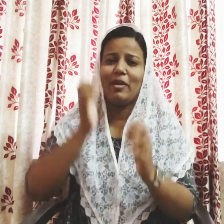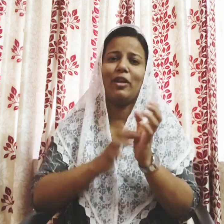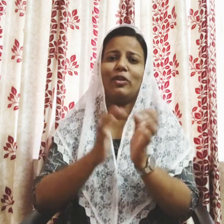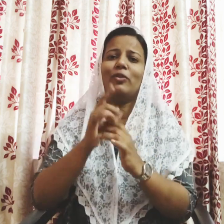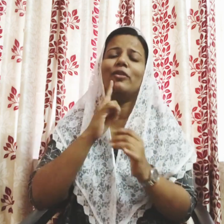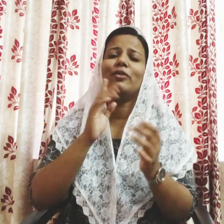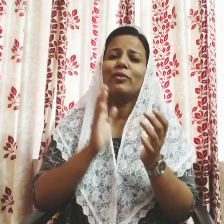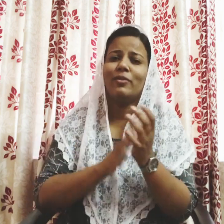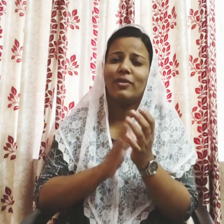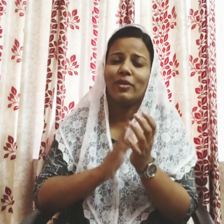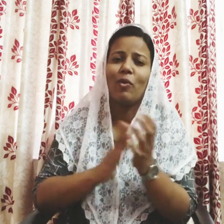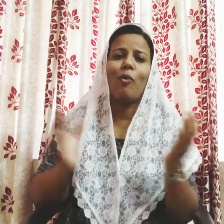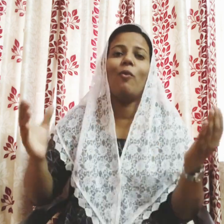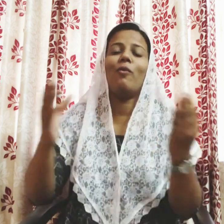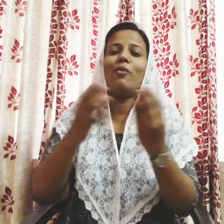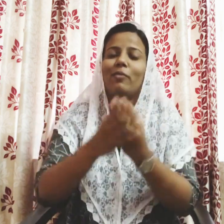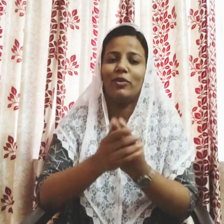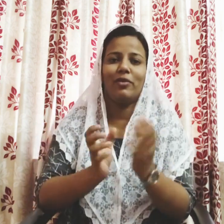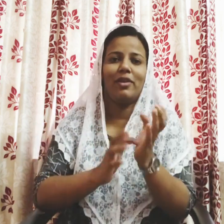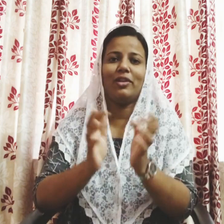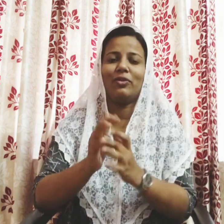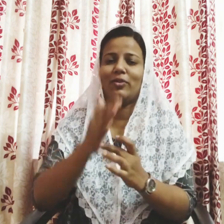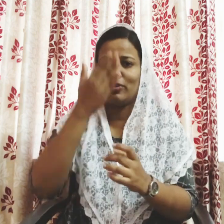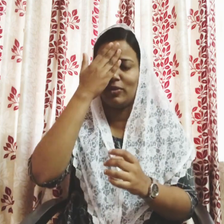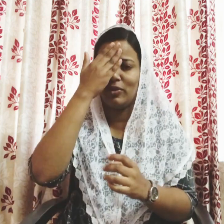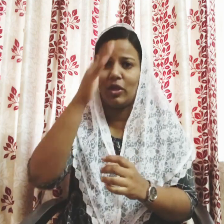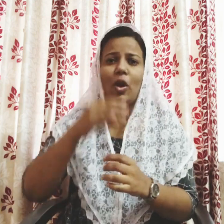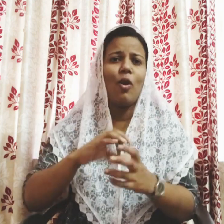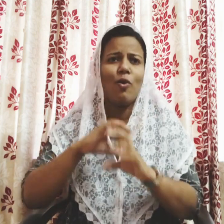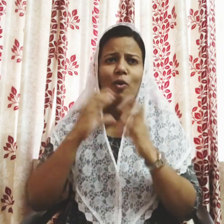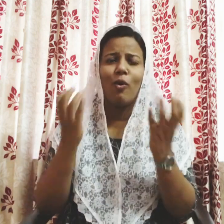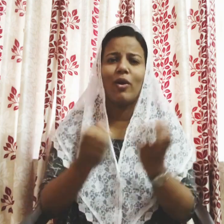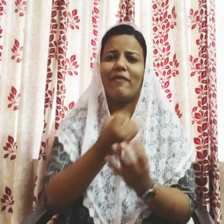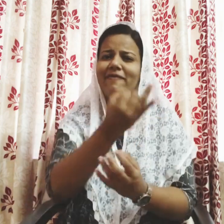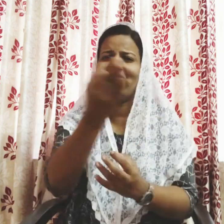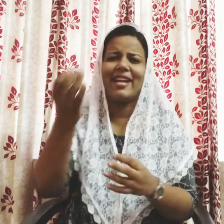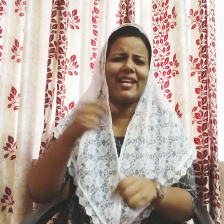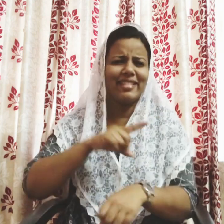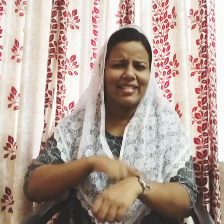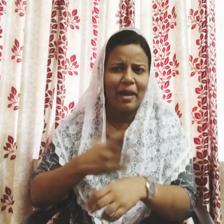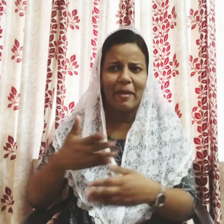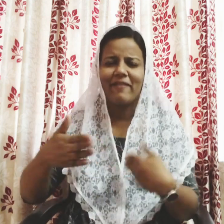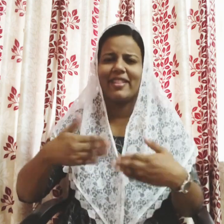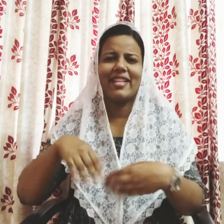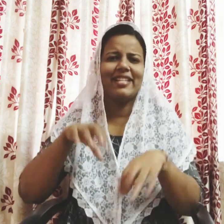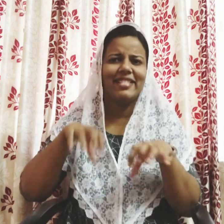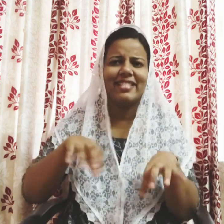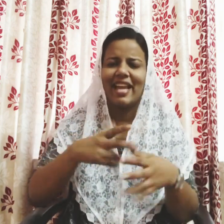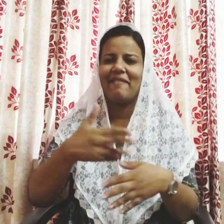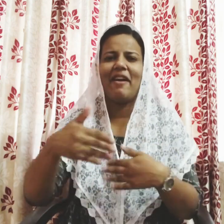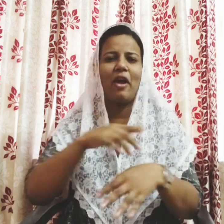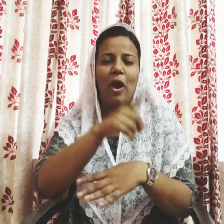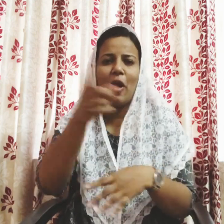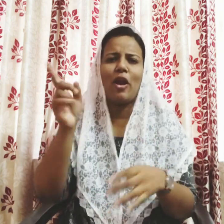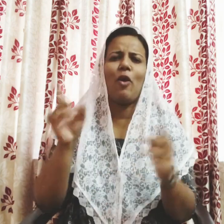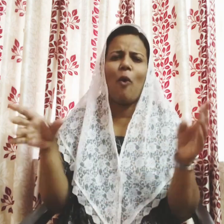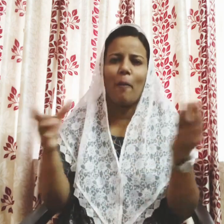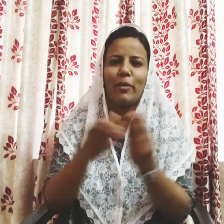ഞങ്ങളങ്ങനെ സ്തുതിക്കുന്ന കർത്താവേ, ഞങ്ങൾ ഒരുമിച്ച് സ്തോത്രം പറയുക കർത്താവേ. ലോകത്തിൻ്റെ വിവിധ രാജ്യങ്ങൾ, വിവിധ സമയങ്ങളിലിരുന്ന് ഞങ്ങൾ ഒരുമിച്ച് കർത്താവിന് നന്ദി പറയുന്നു. നമുക്ക്